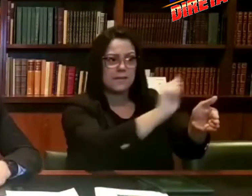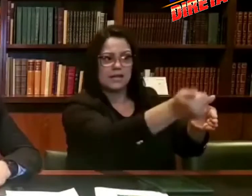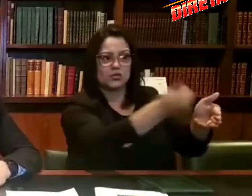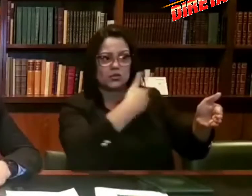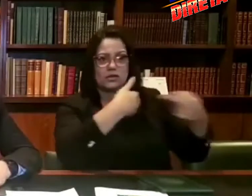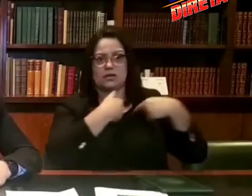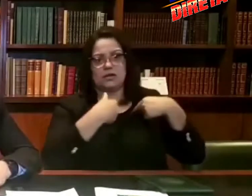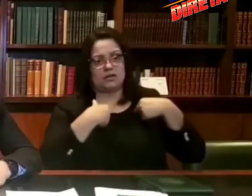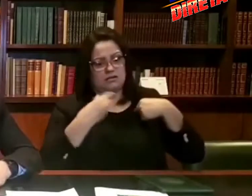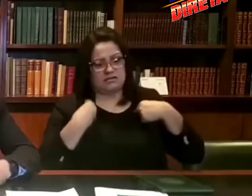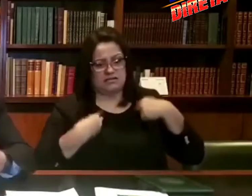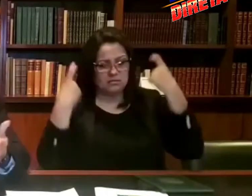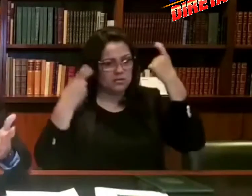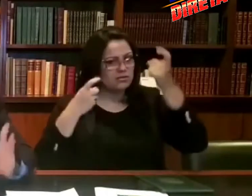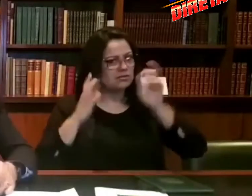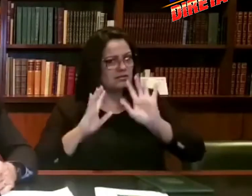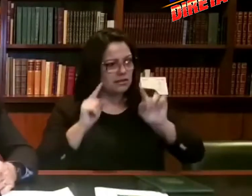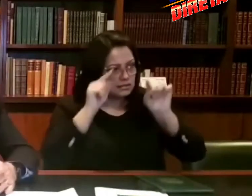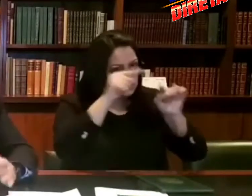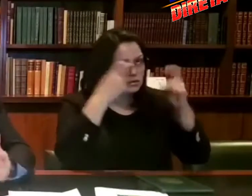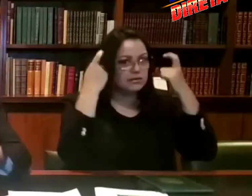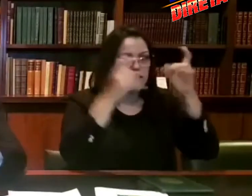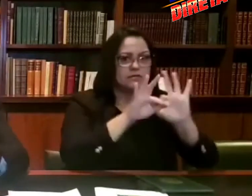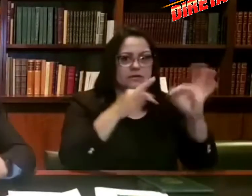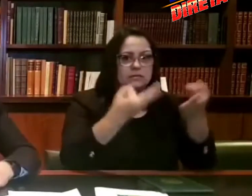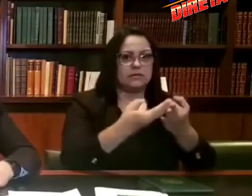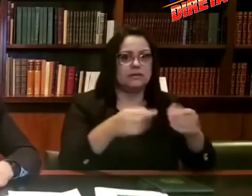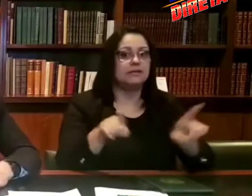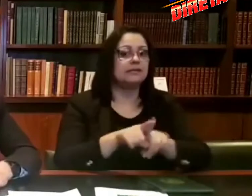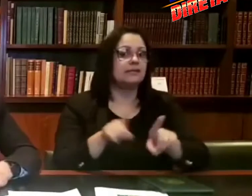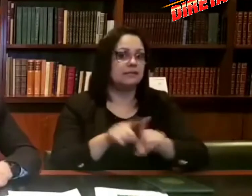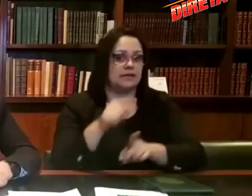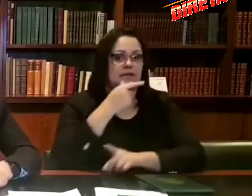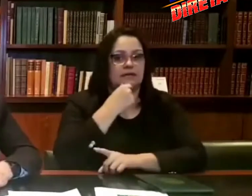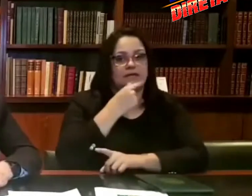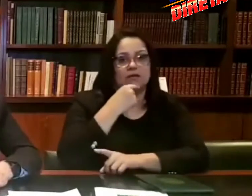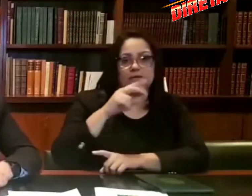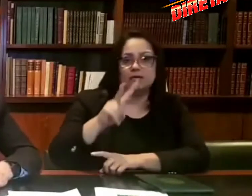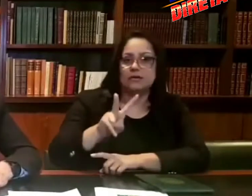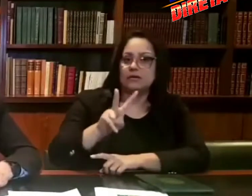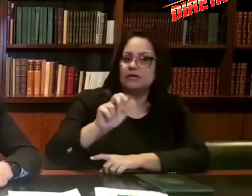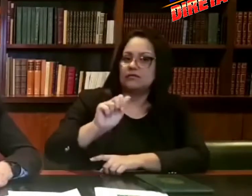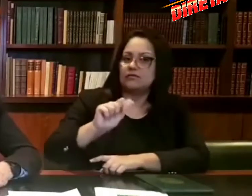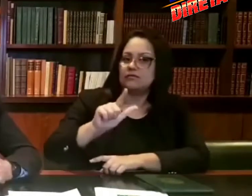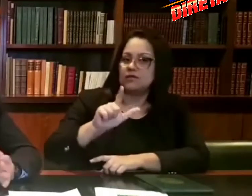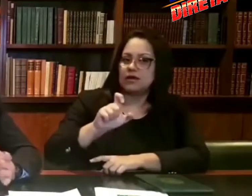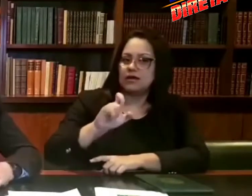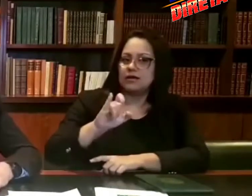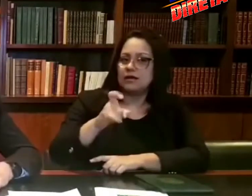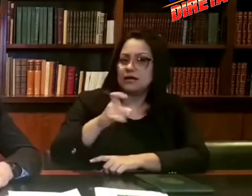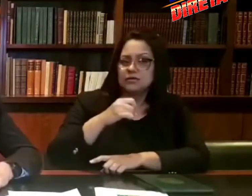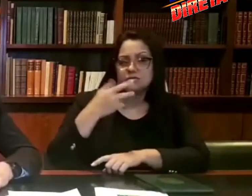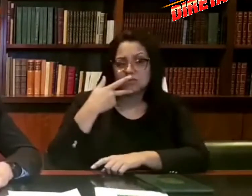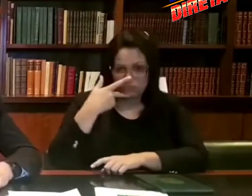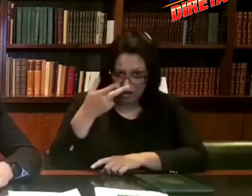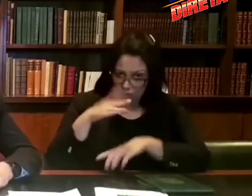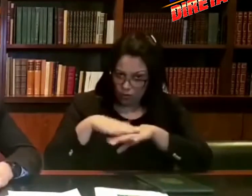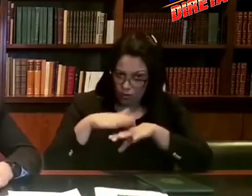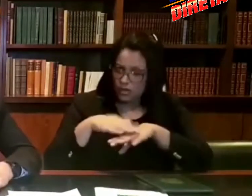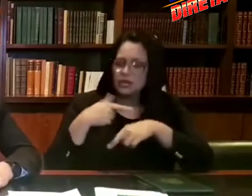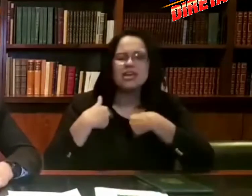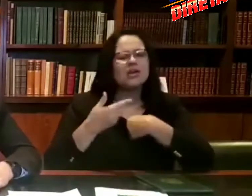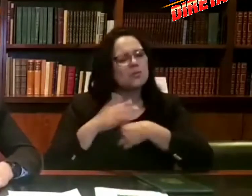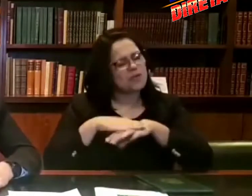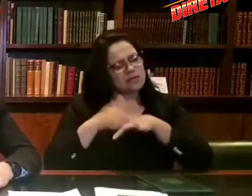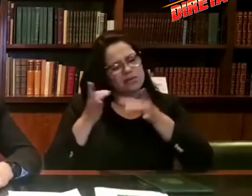vai esclarecer. E deixe bem claro também, o próprio senhor Valeixo diz que a demissão foi a pedido, que